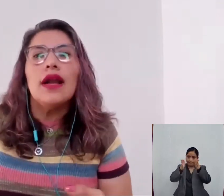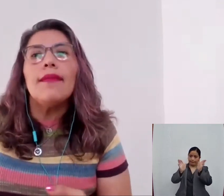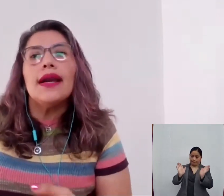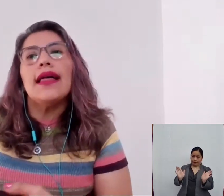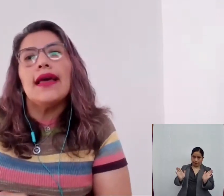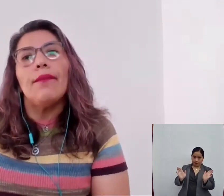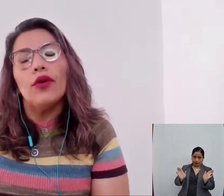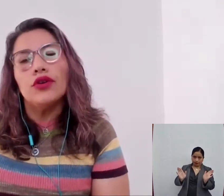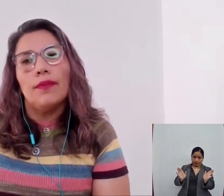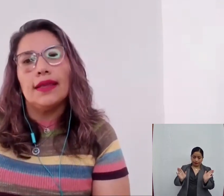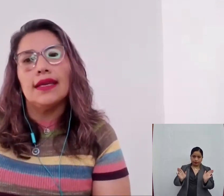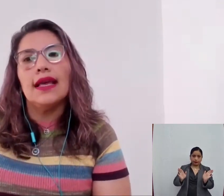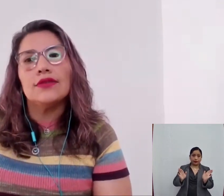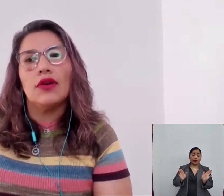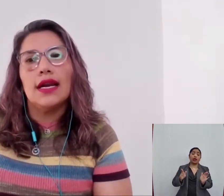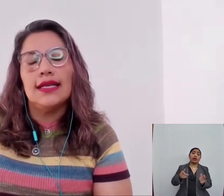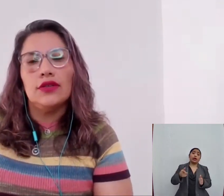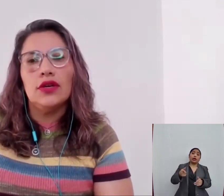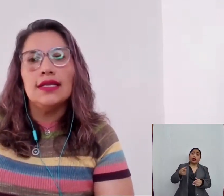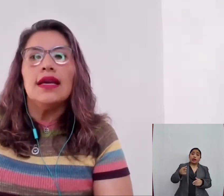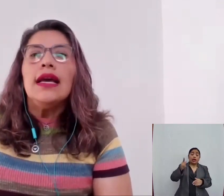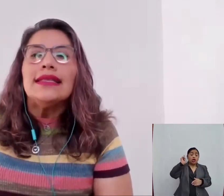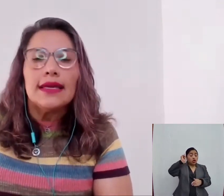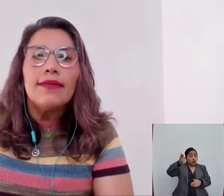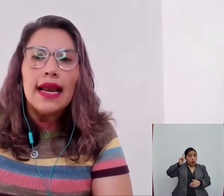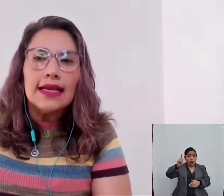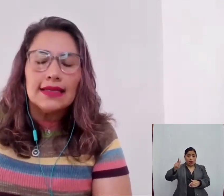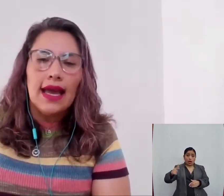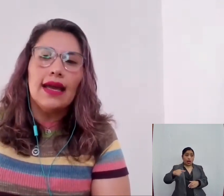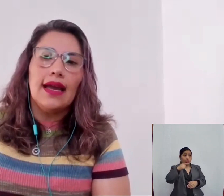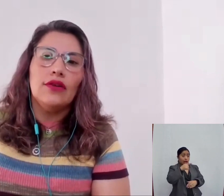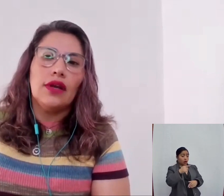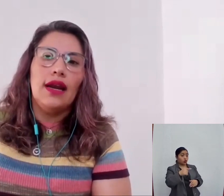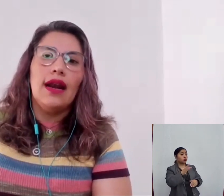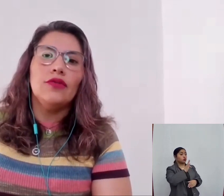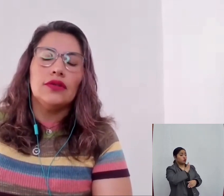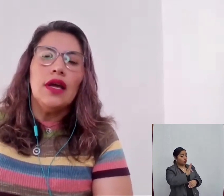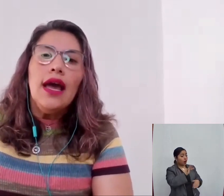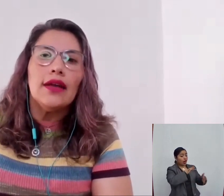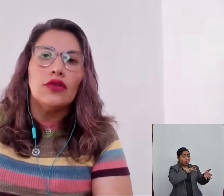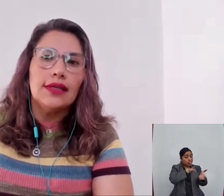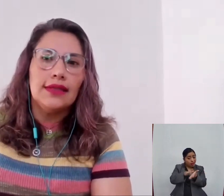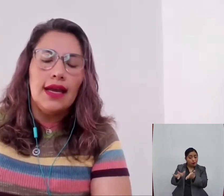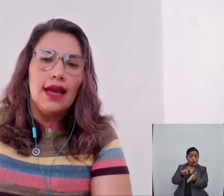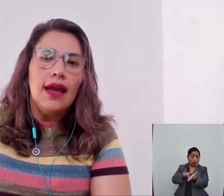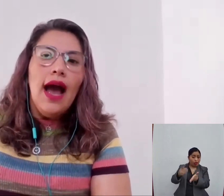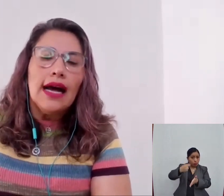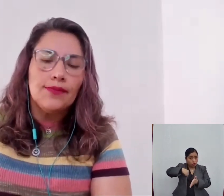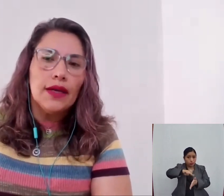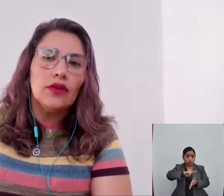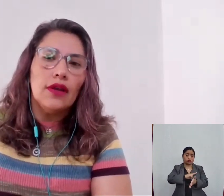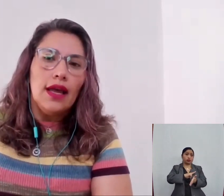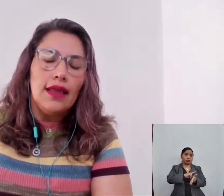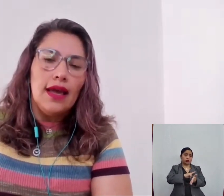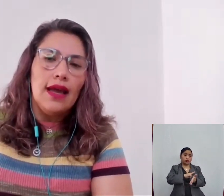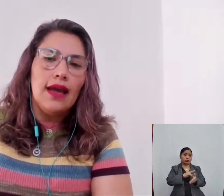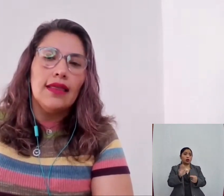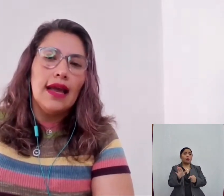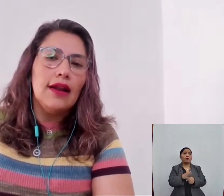y de alguna manera de apoyo a partir de las organizaciones civiles que nos generamos en todo este